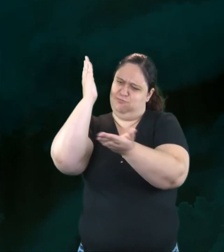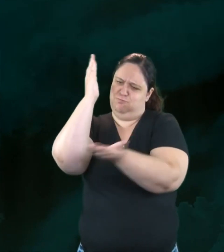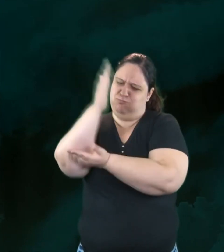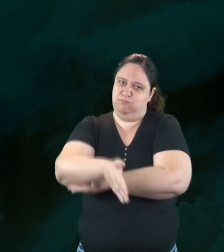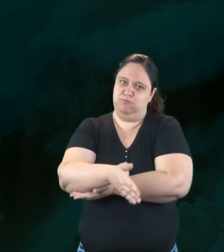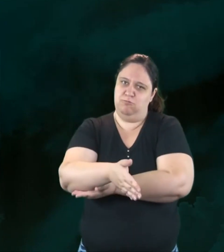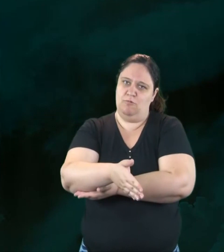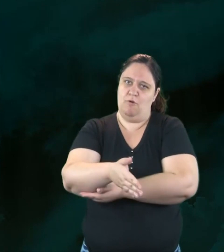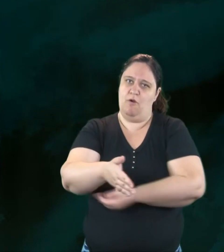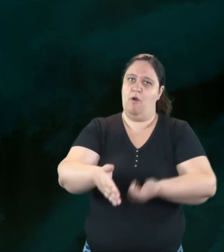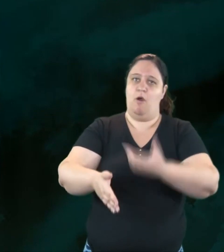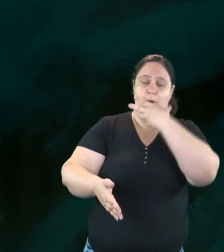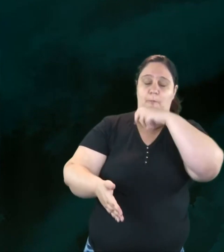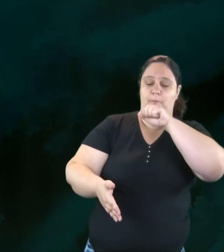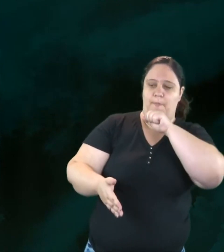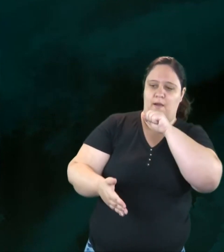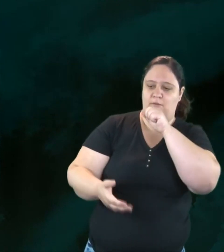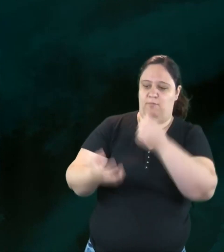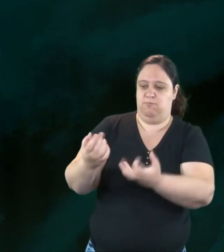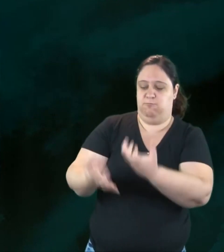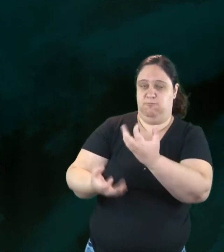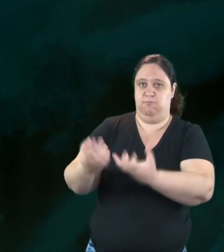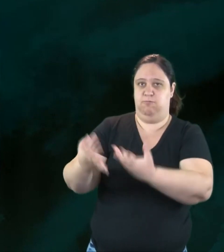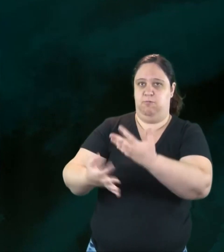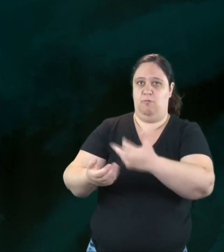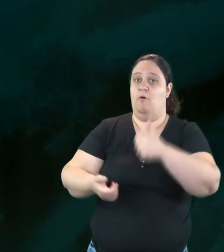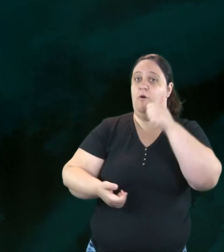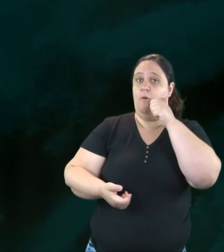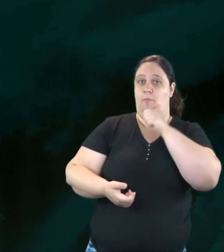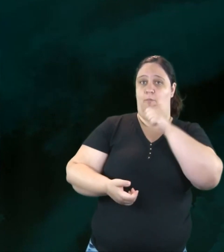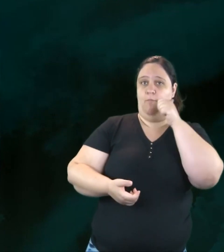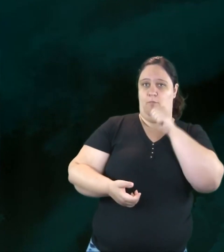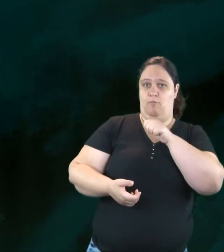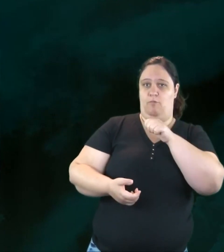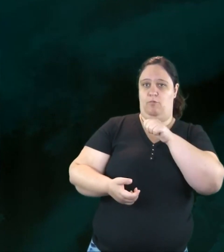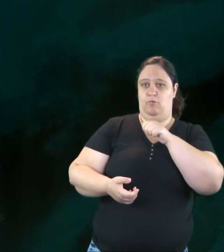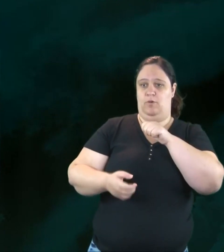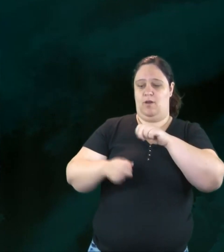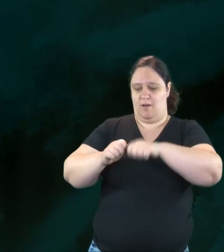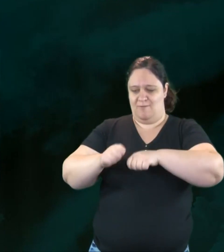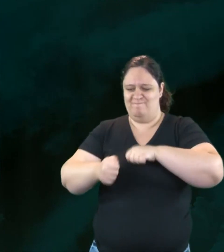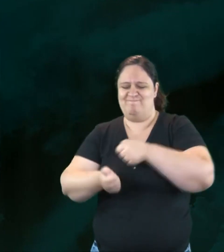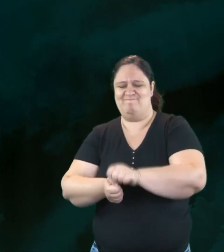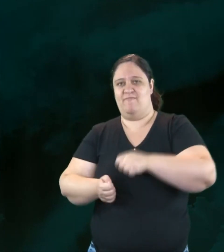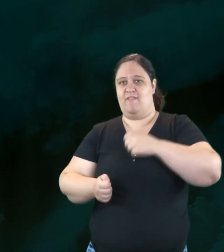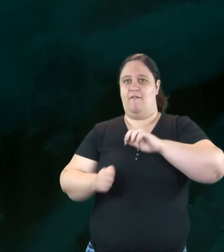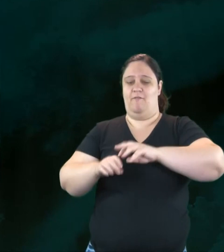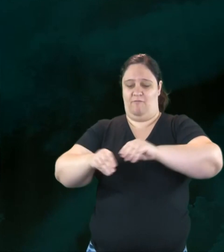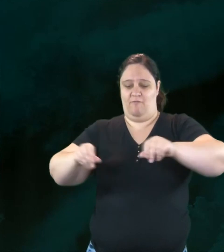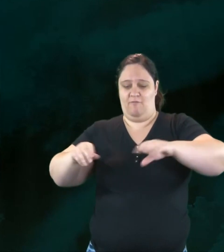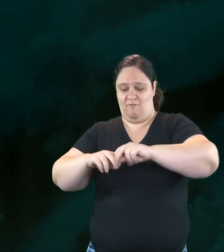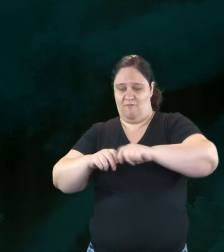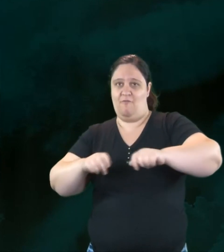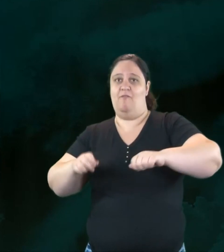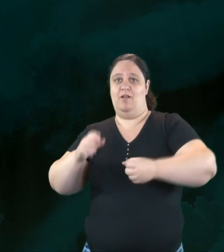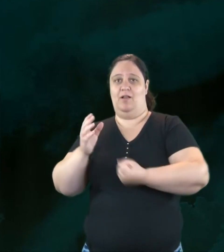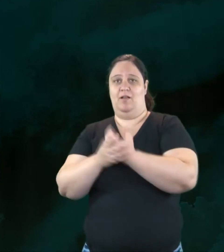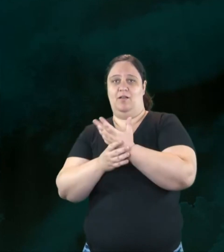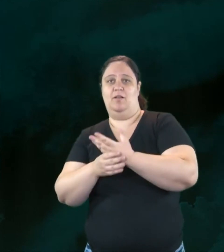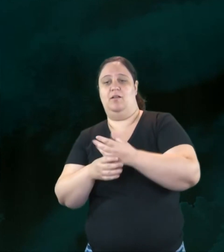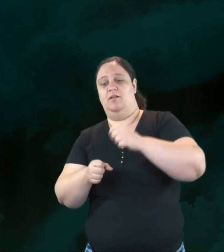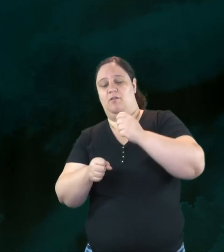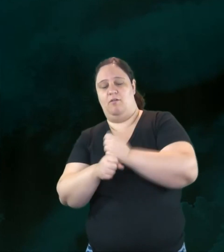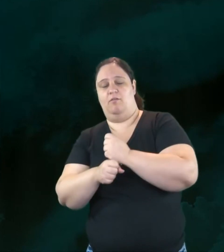o fogo, e as mulheres amassam a farinha para se fazerem bolos